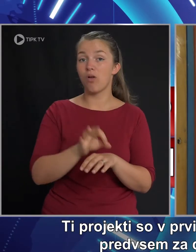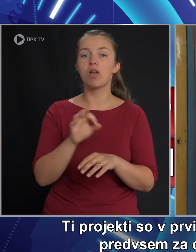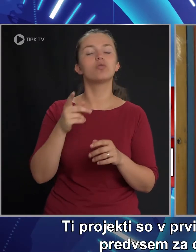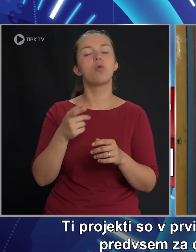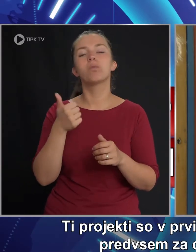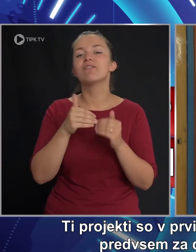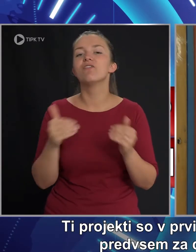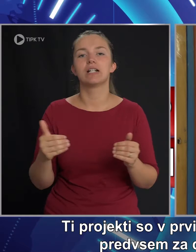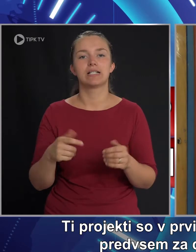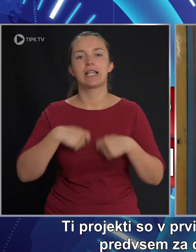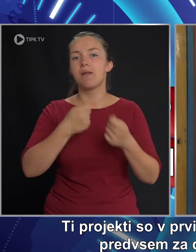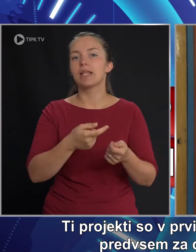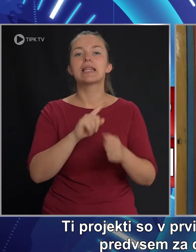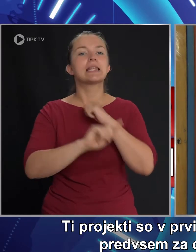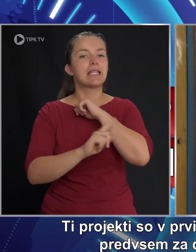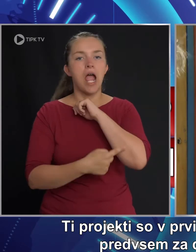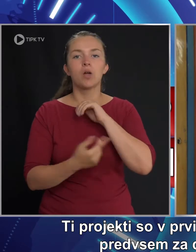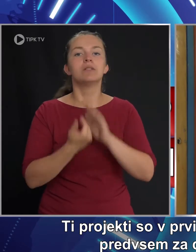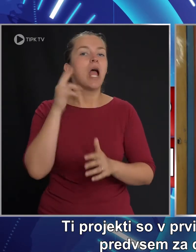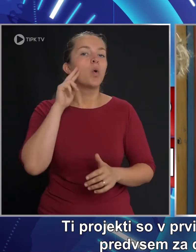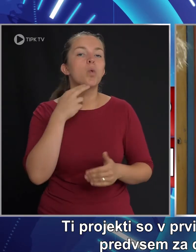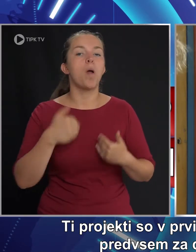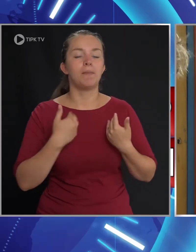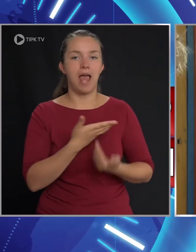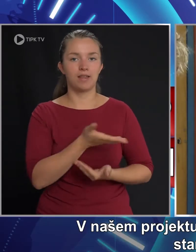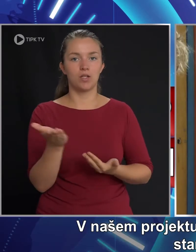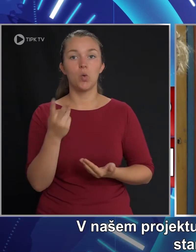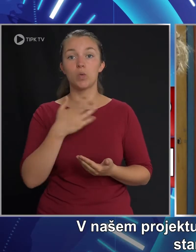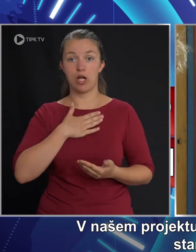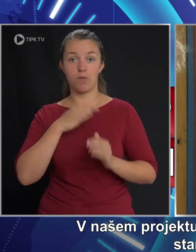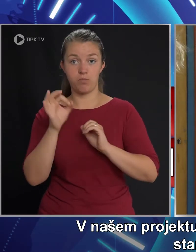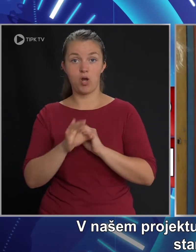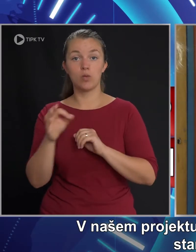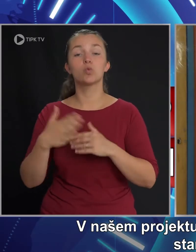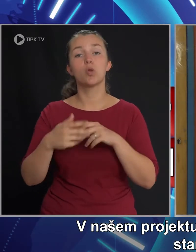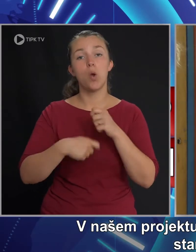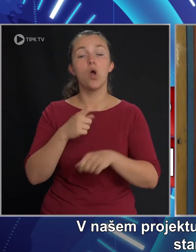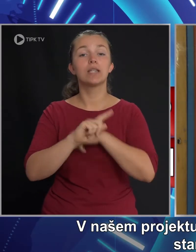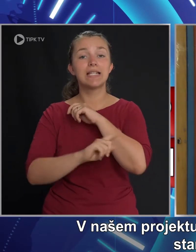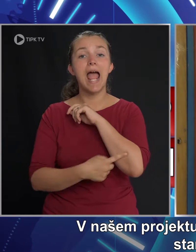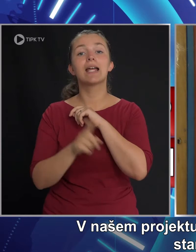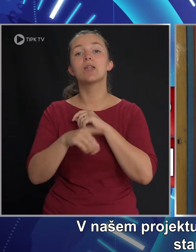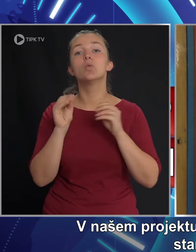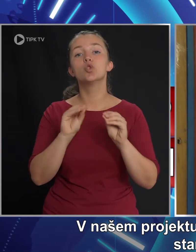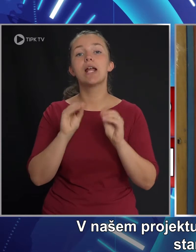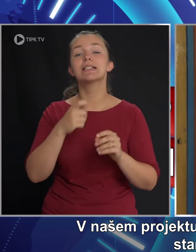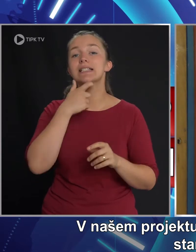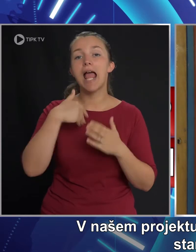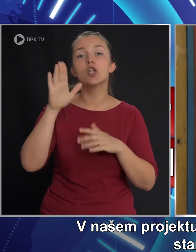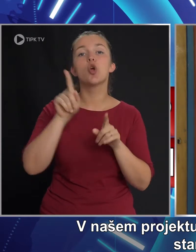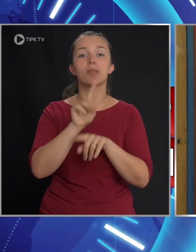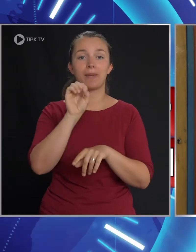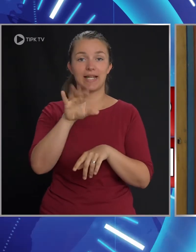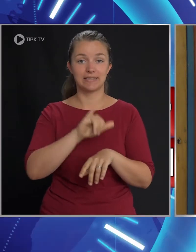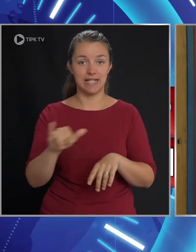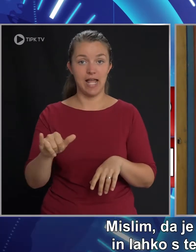vrsti pomembni in namenjeni predvsem za dijake, za gluho mladino. V našem projektu sodelujejo dijaki in učenci, starejši od